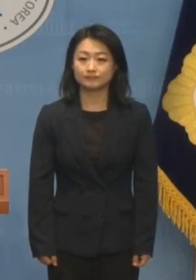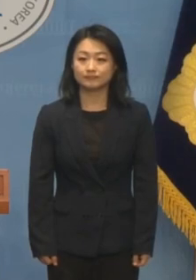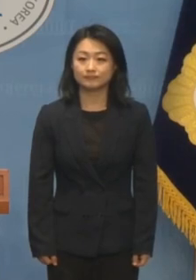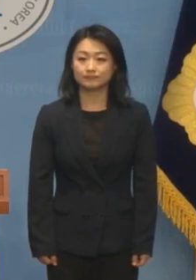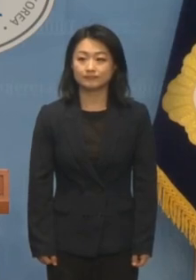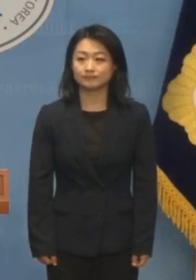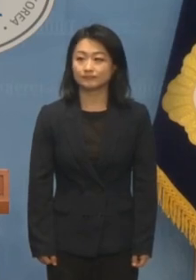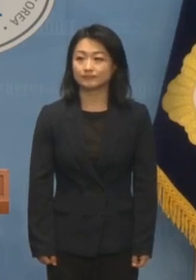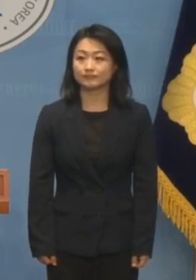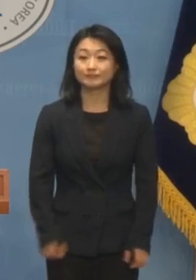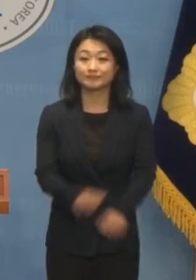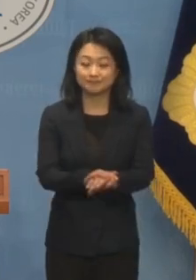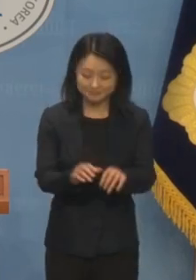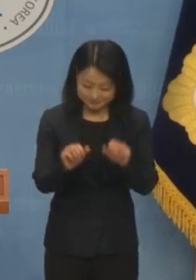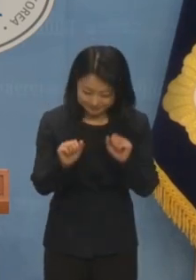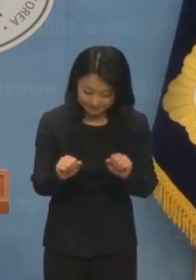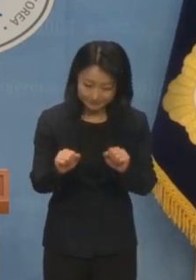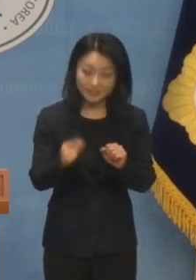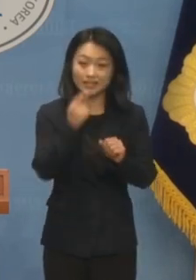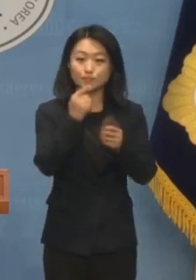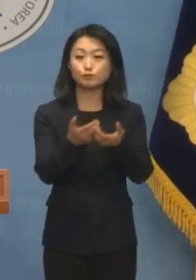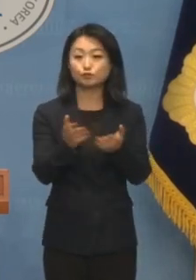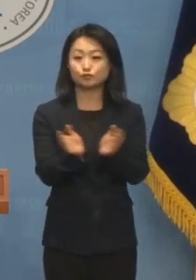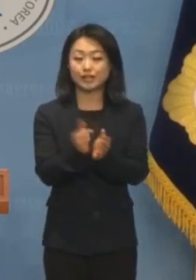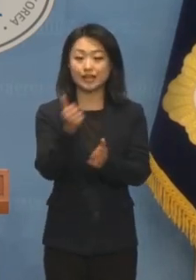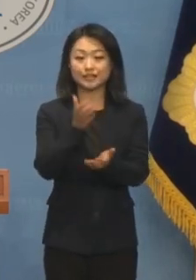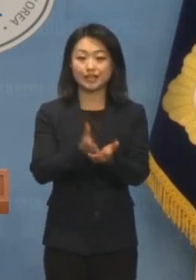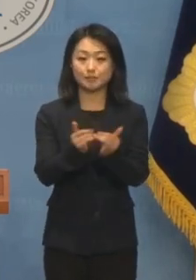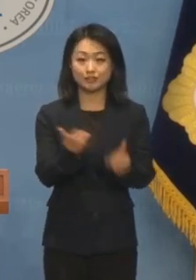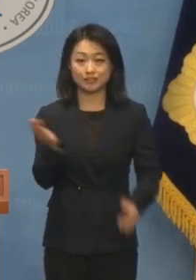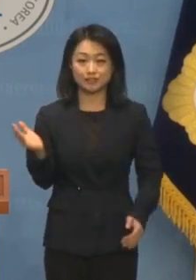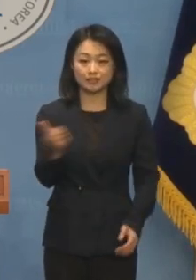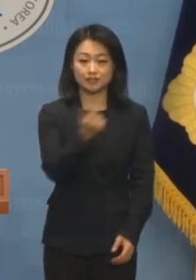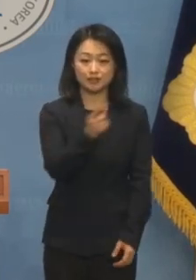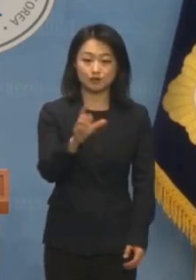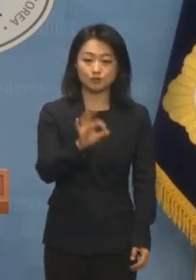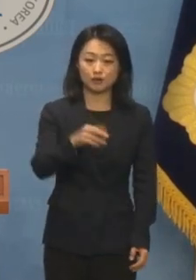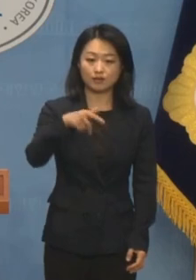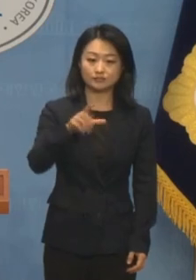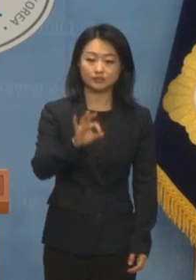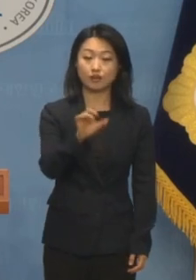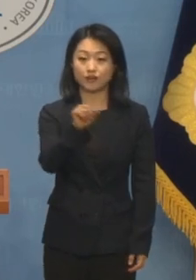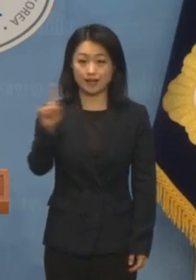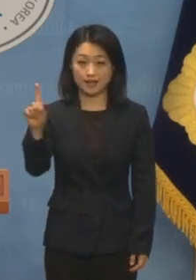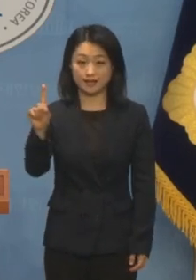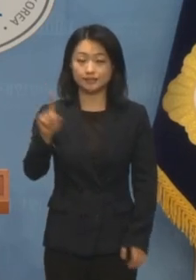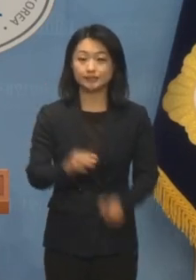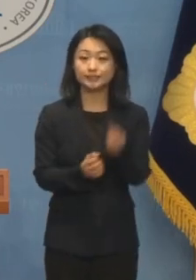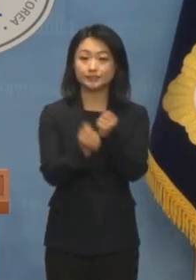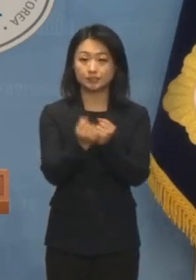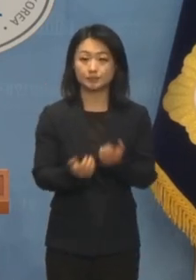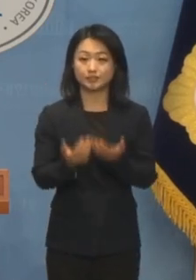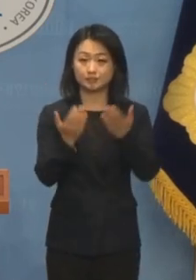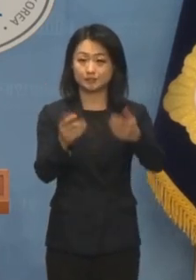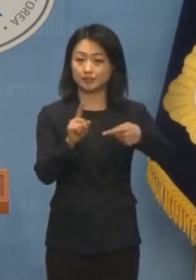네 안녕하십니까 더불어민주당 대변인 황정화 있니다네 첫 번째 브리핑